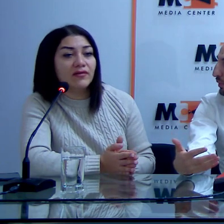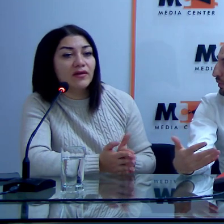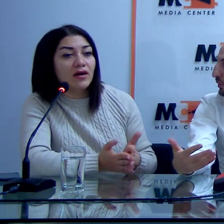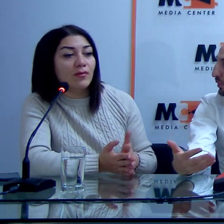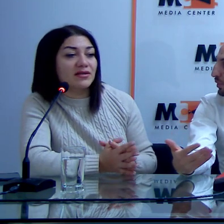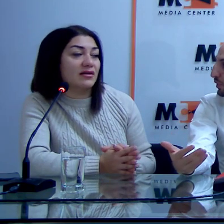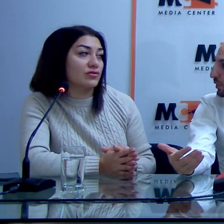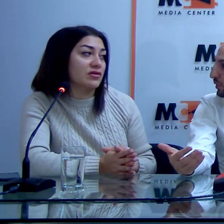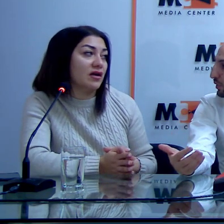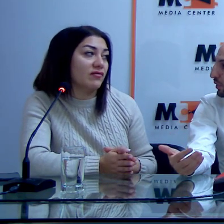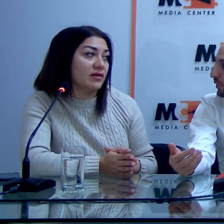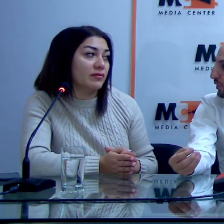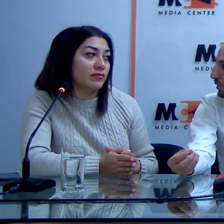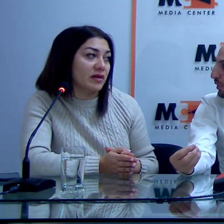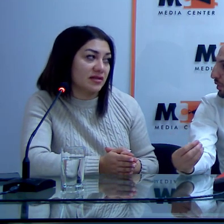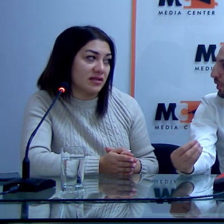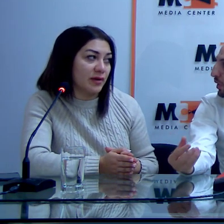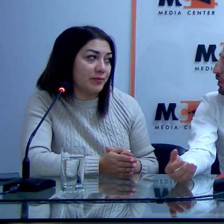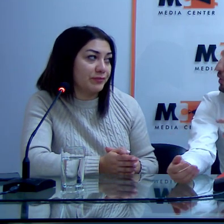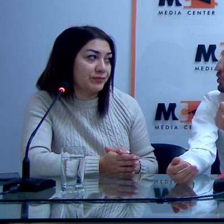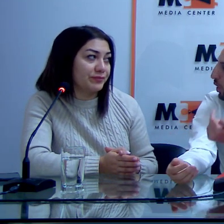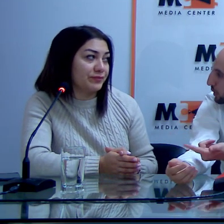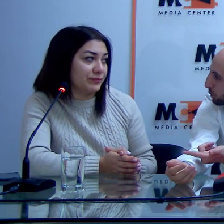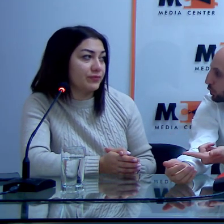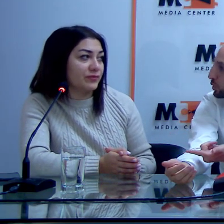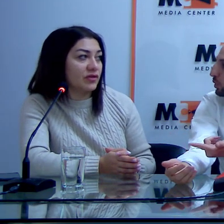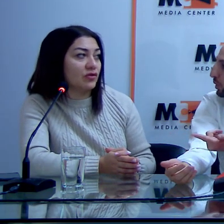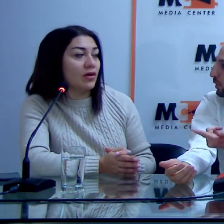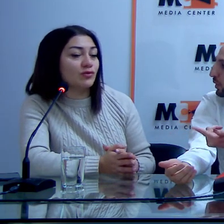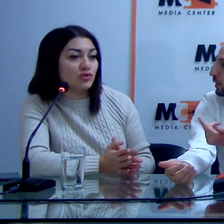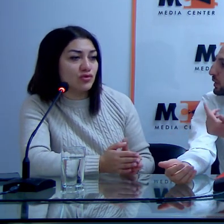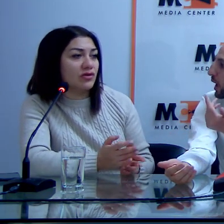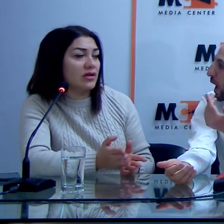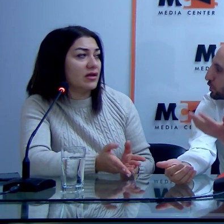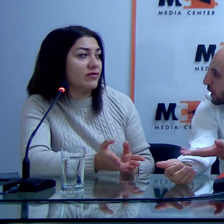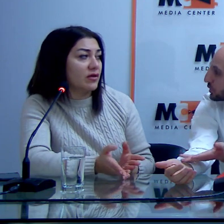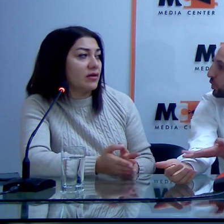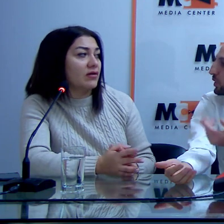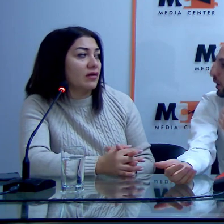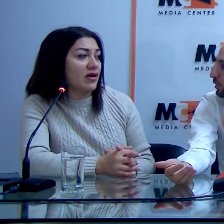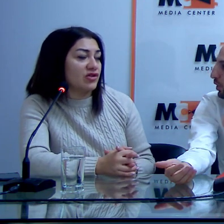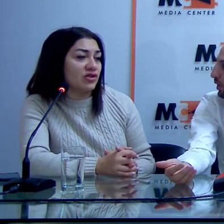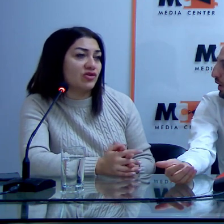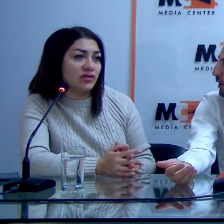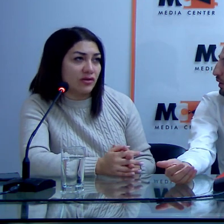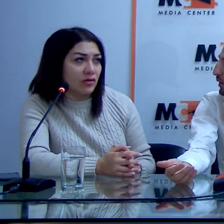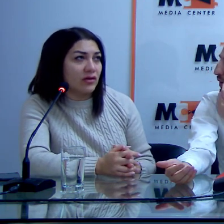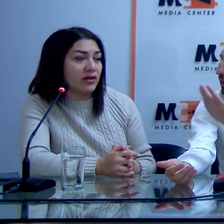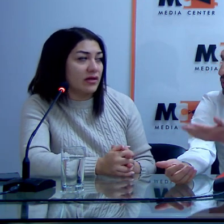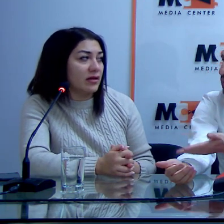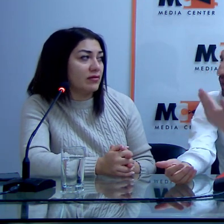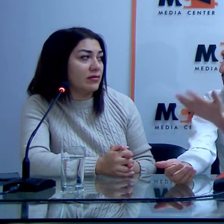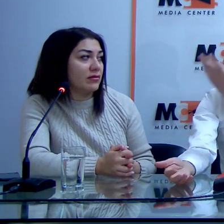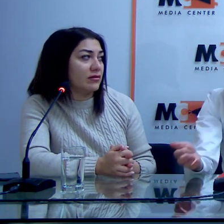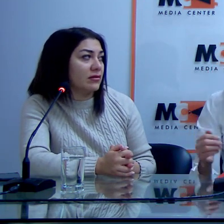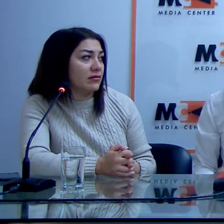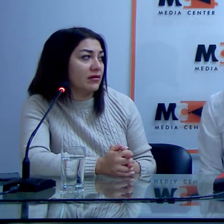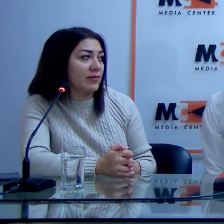բերի նաև մասնակցության ավելի բարձրացման նորամուծությունների և աջակցող տեխնոլոգիաների